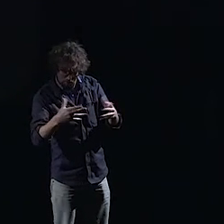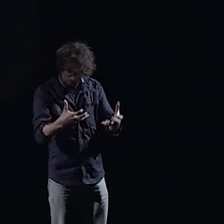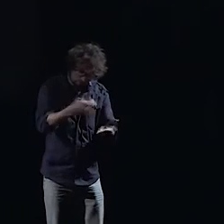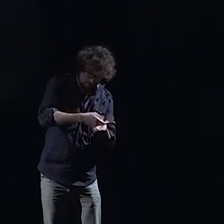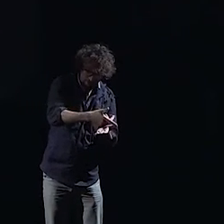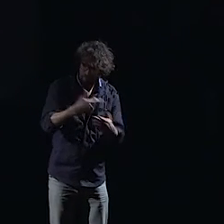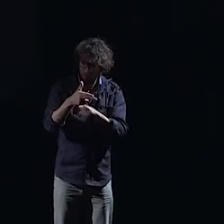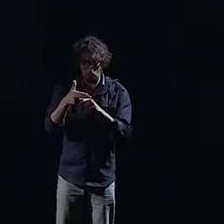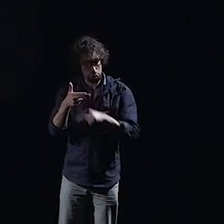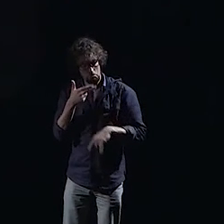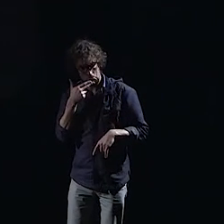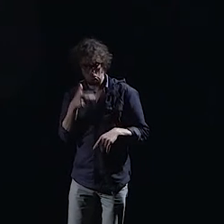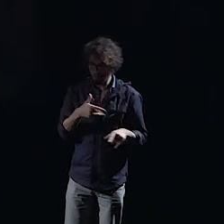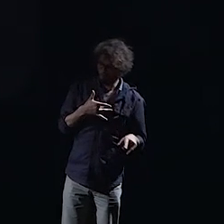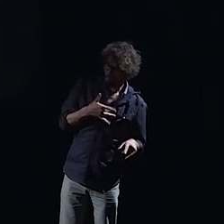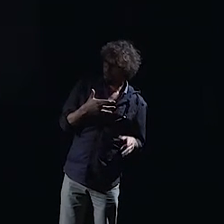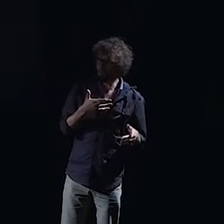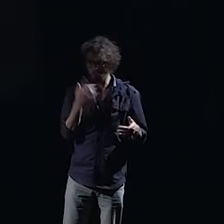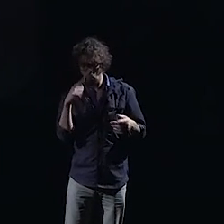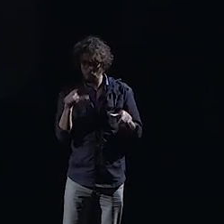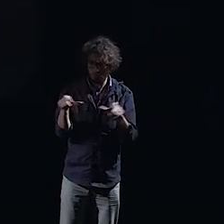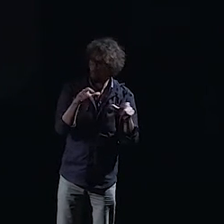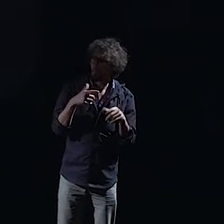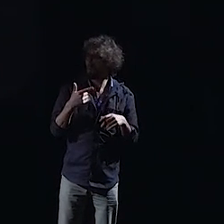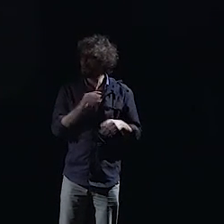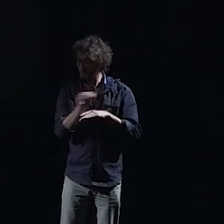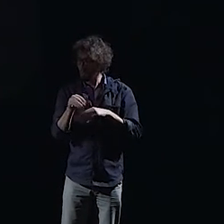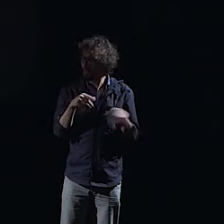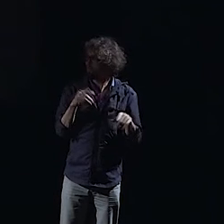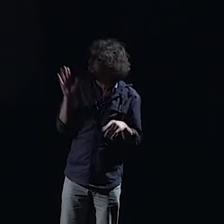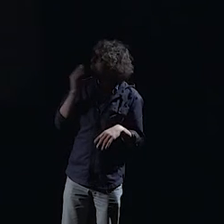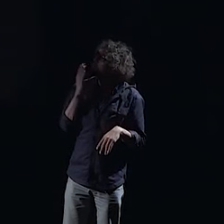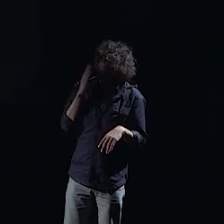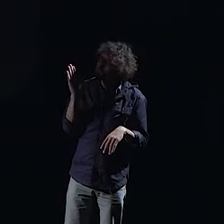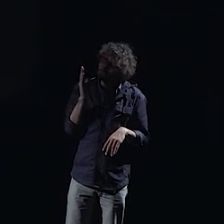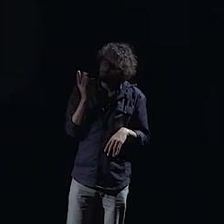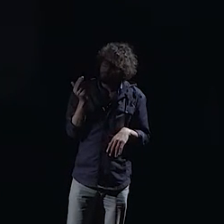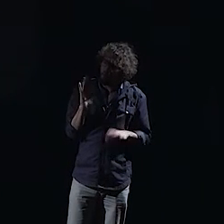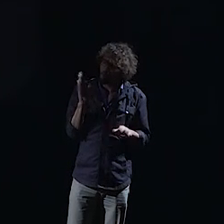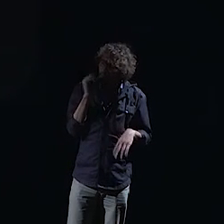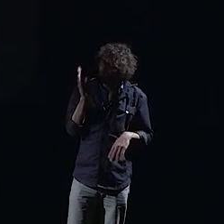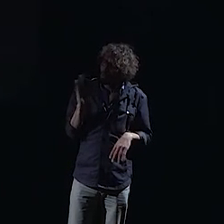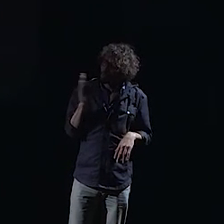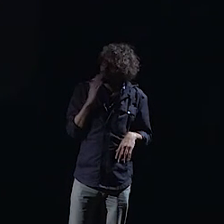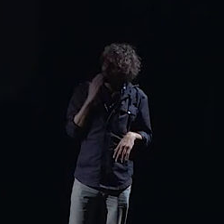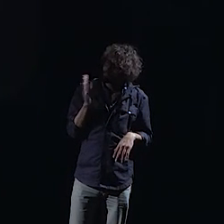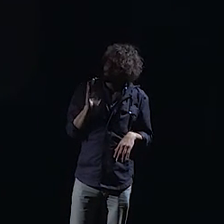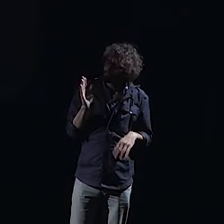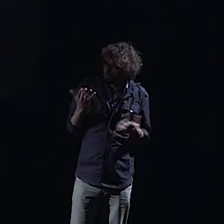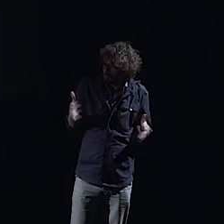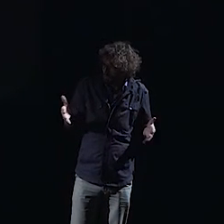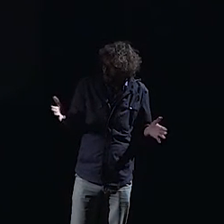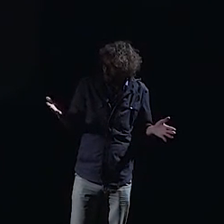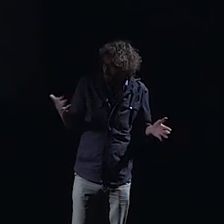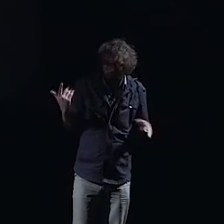on aura un bout de la bataille. Voilà. Est-ce que c'est cohérent ce que je viens de dire là ? Je sais pas. Voilà. On a deux questions encore ?